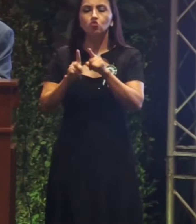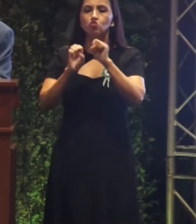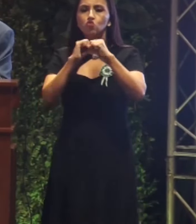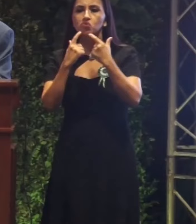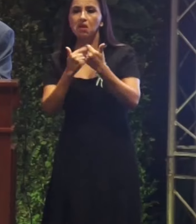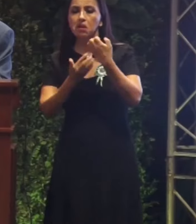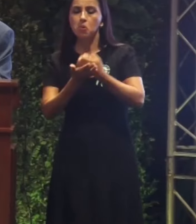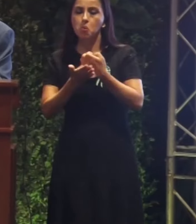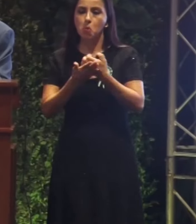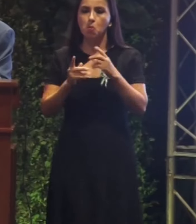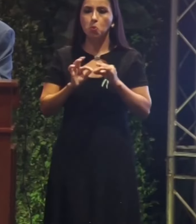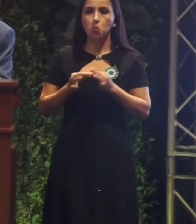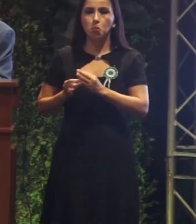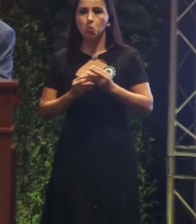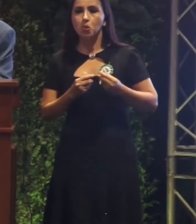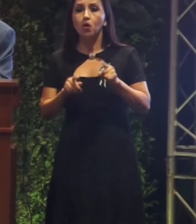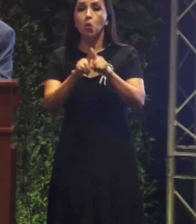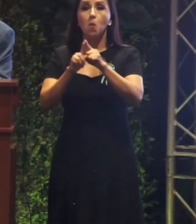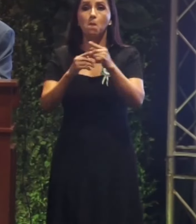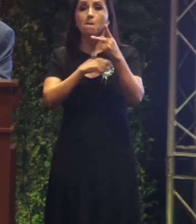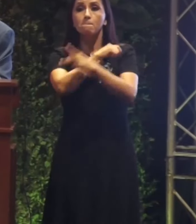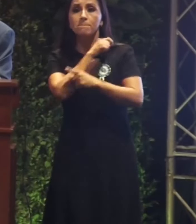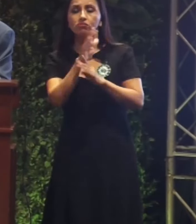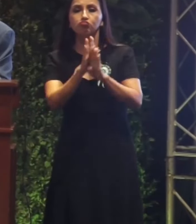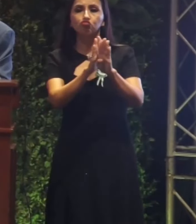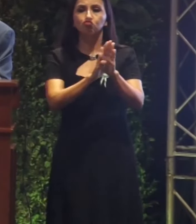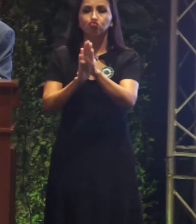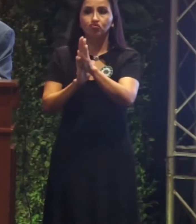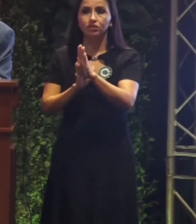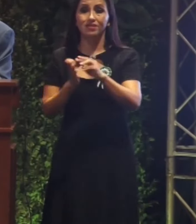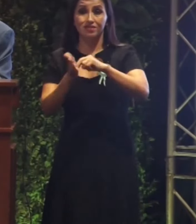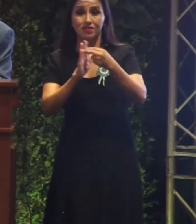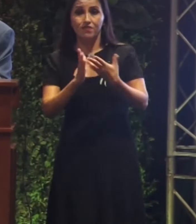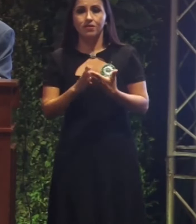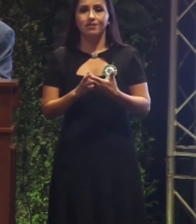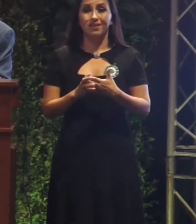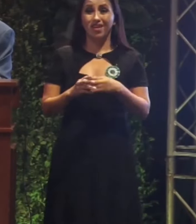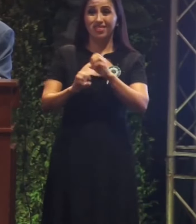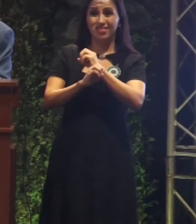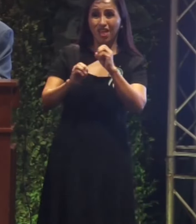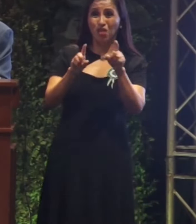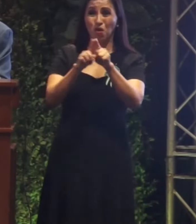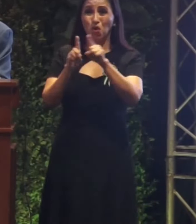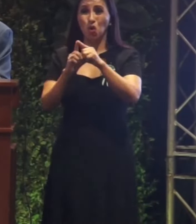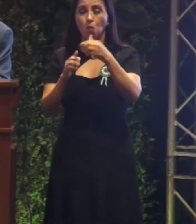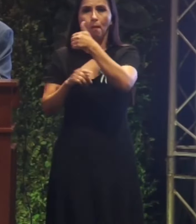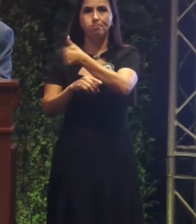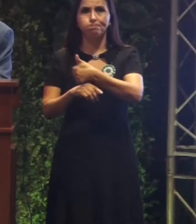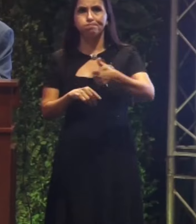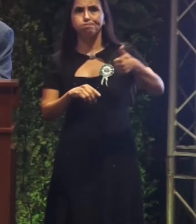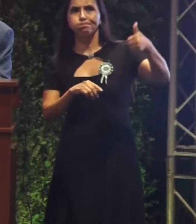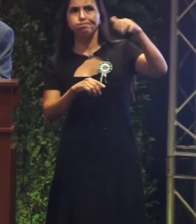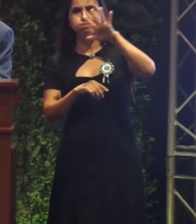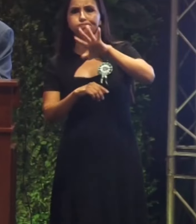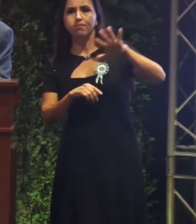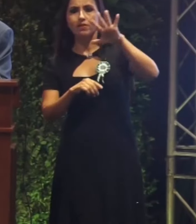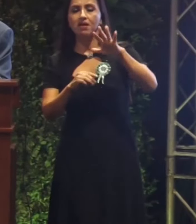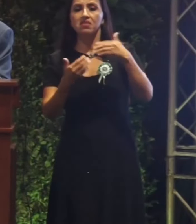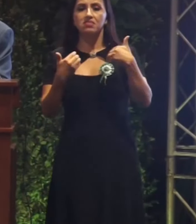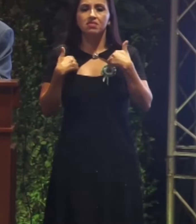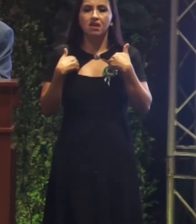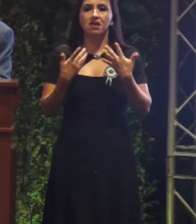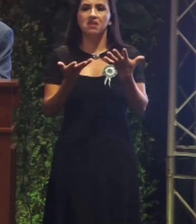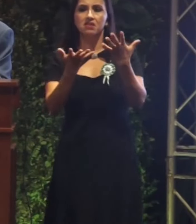sociales y económicas como las tienen los países en desarrollo. Nada es totalmente como las élites locales